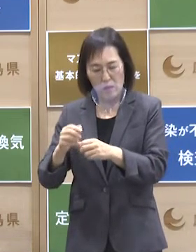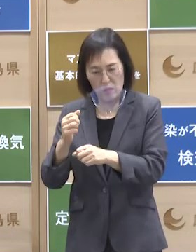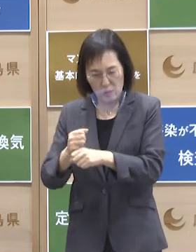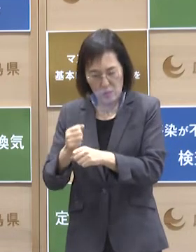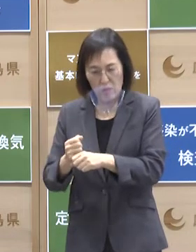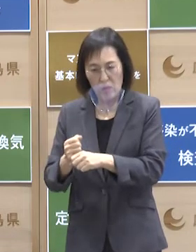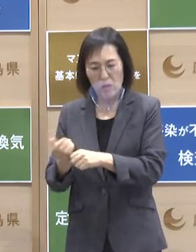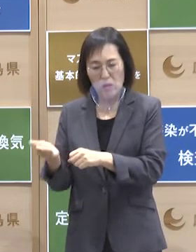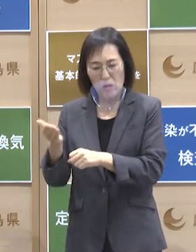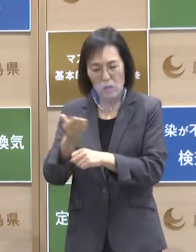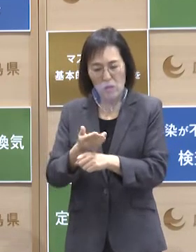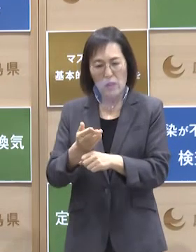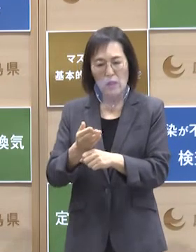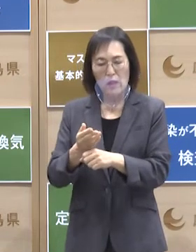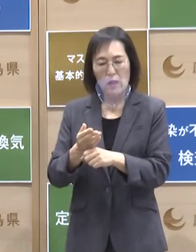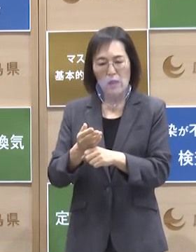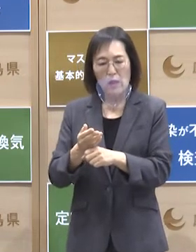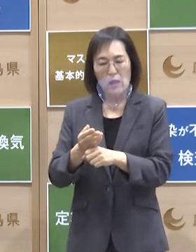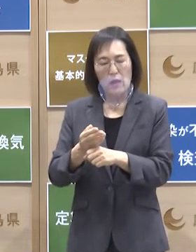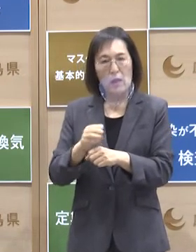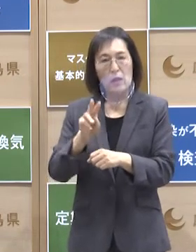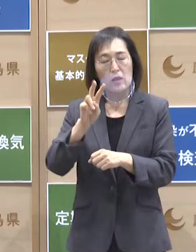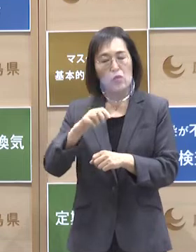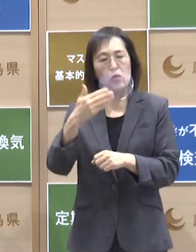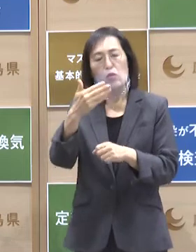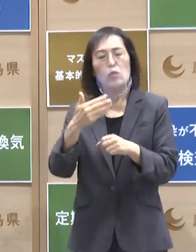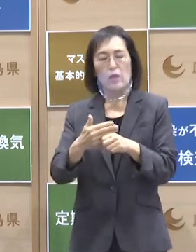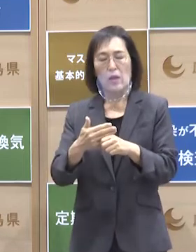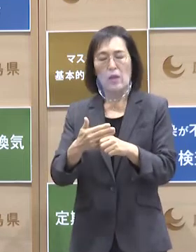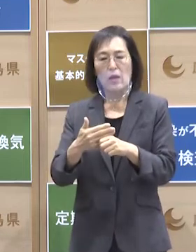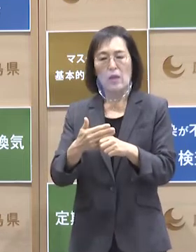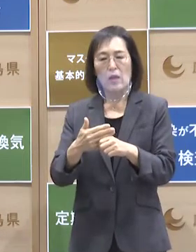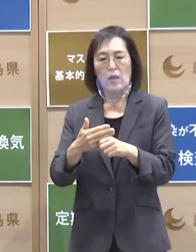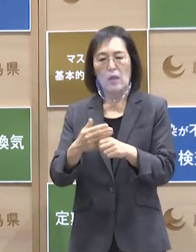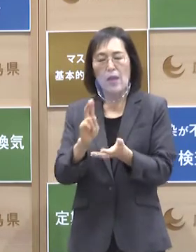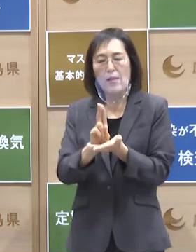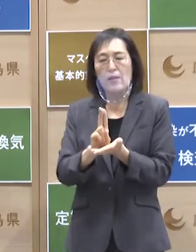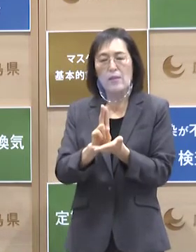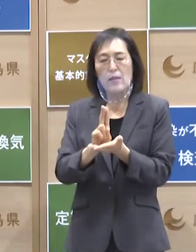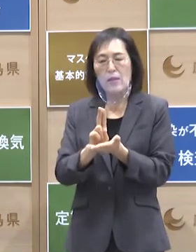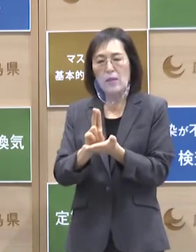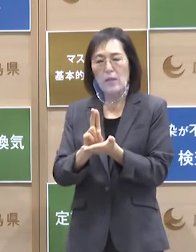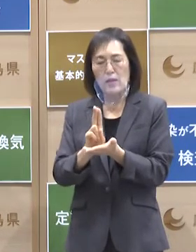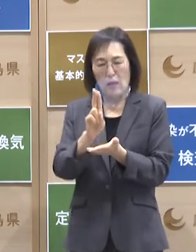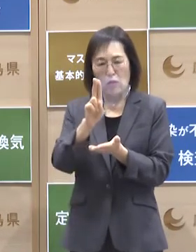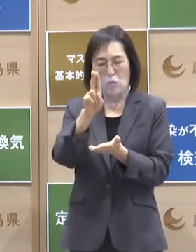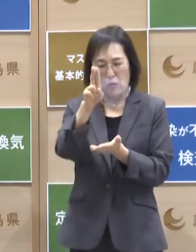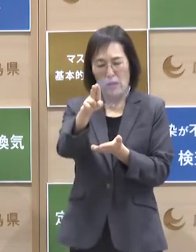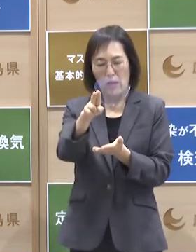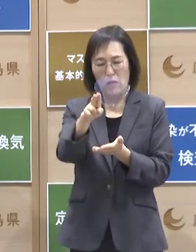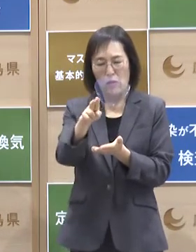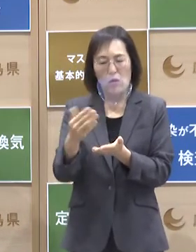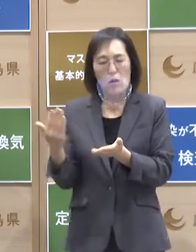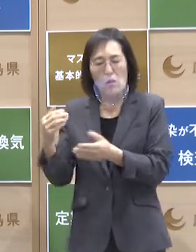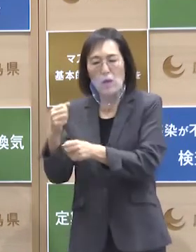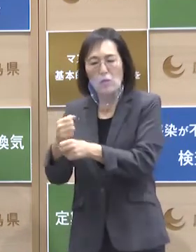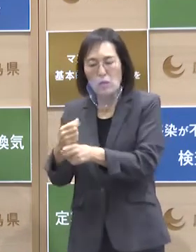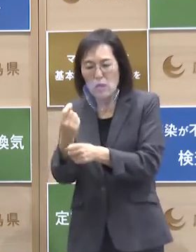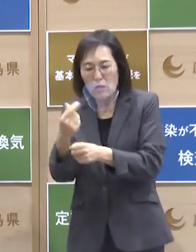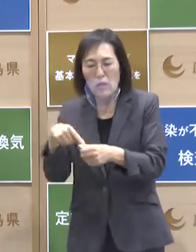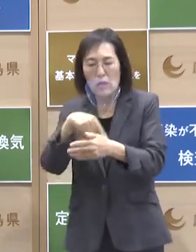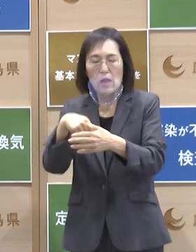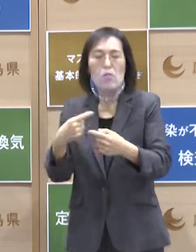で、29年弾道ミサイルに特化したタイフローというのを作っていって、まあ、